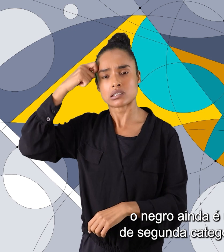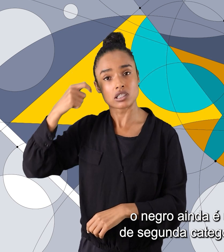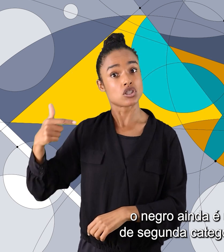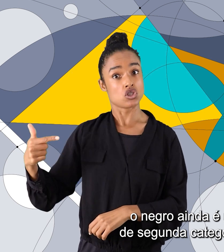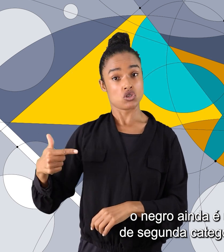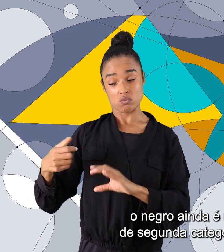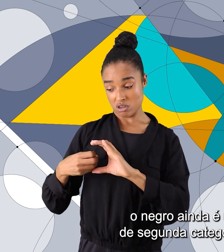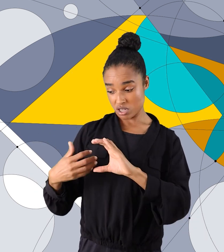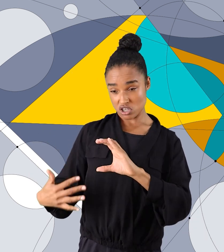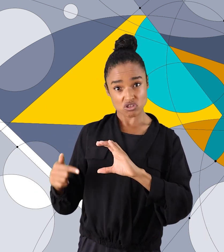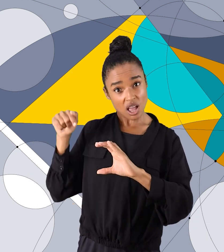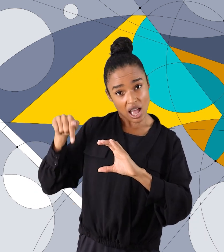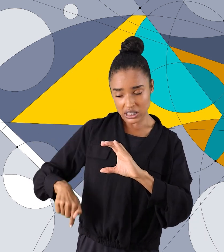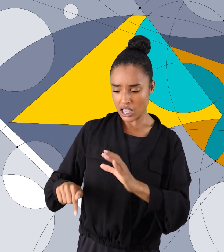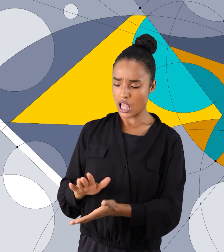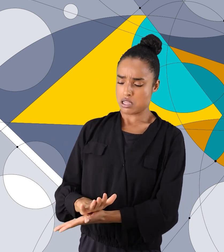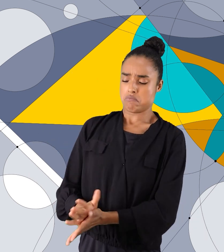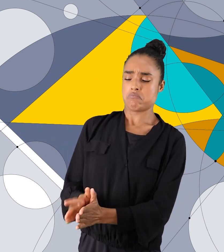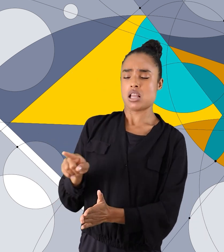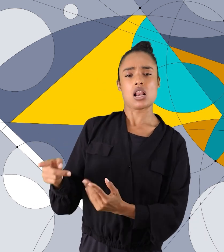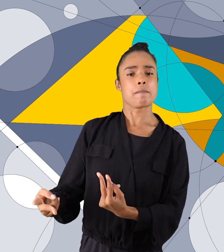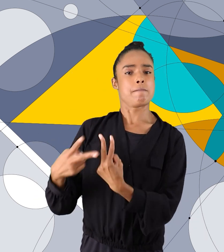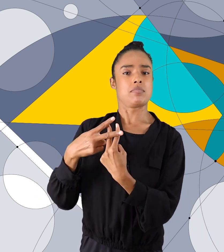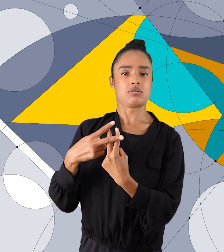2ª categoria no Brasil.